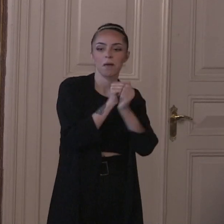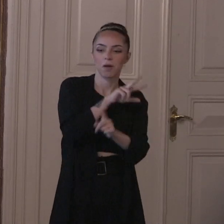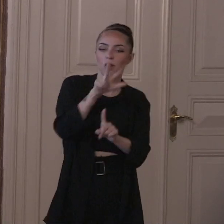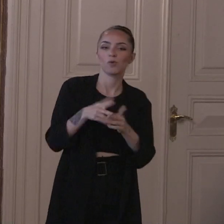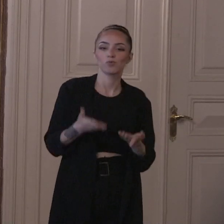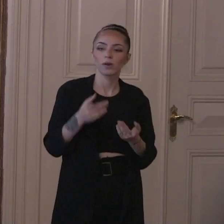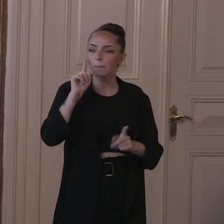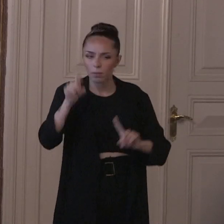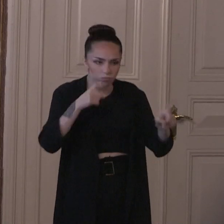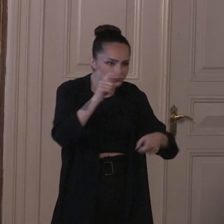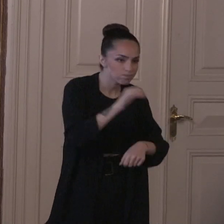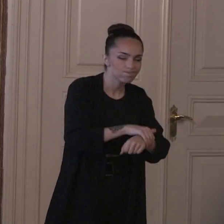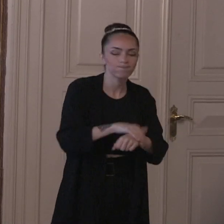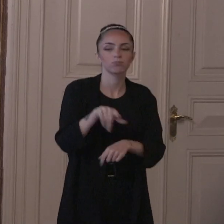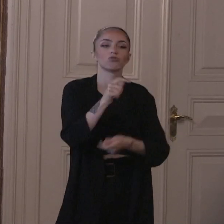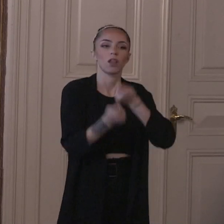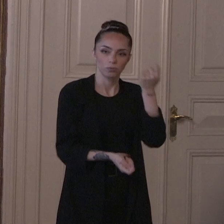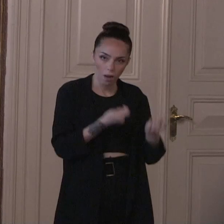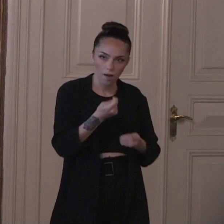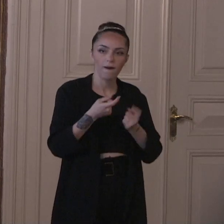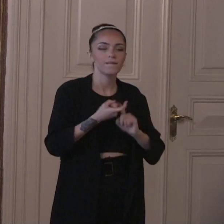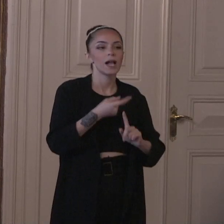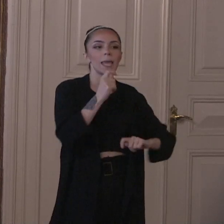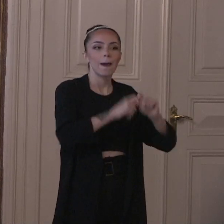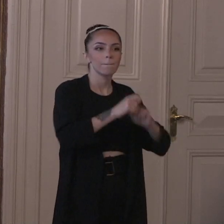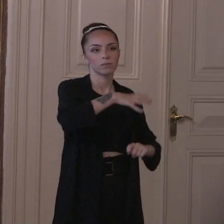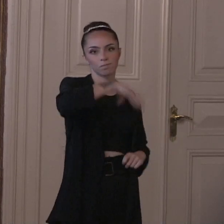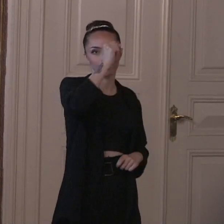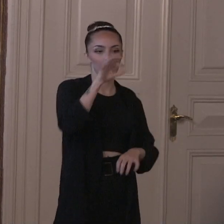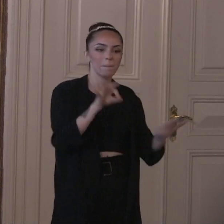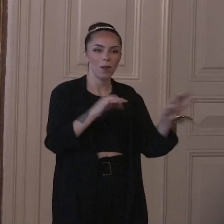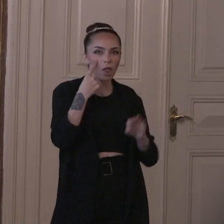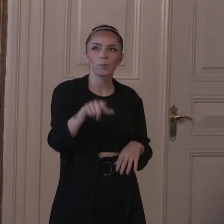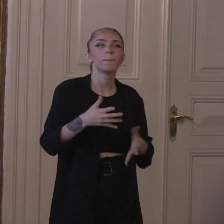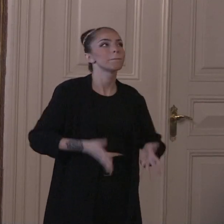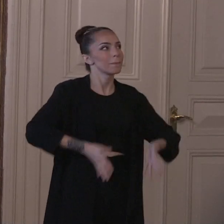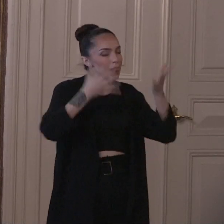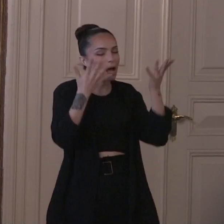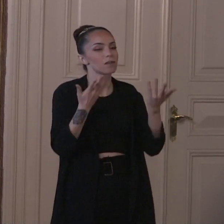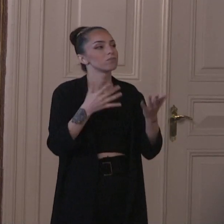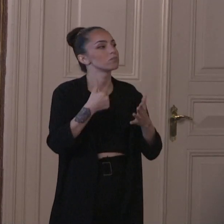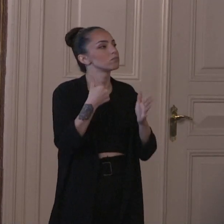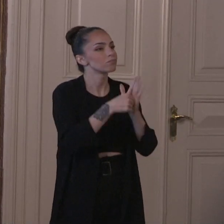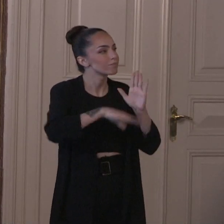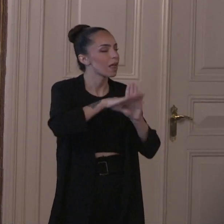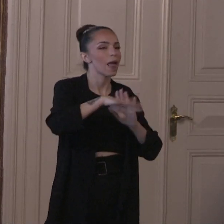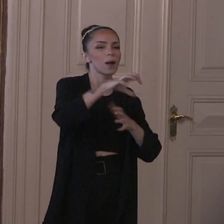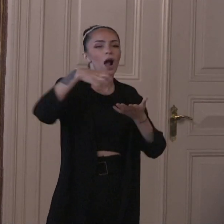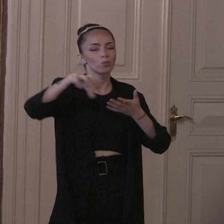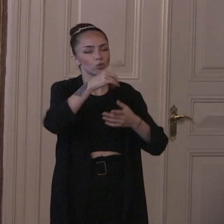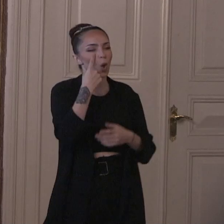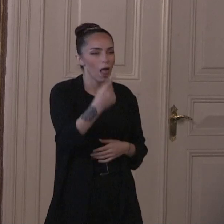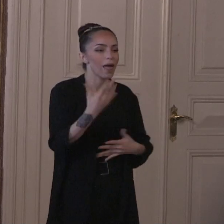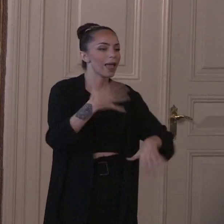çalışmaları ve Yapı İşleri ve Teknik Daire Başkanlığımızın çabalarıyla binaların ve kampüslerin engellilere uygunluğu için